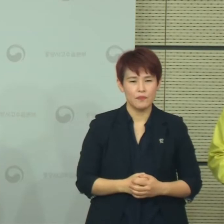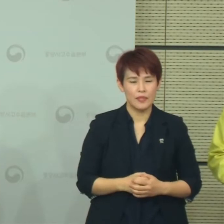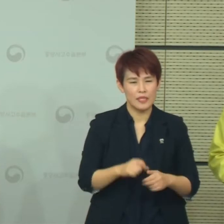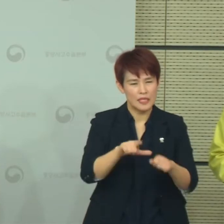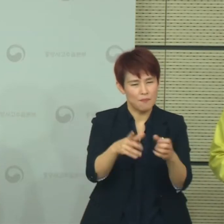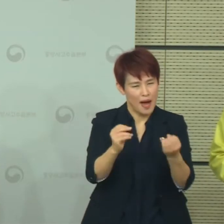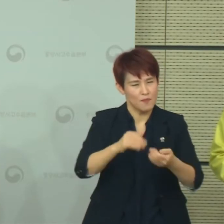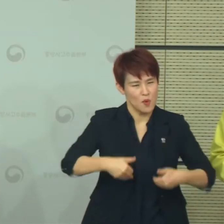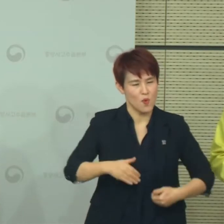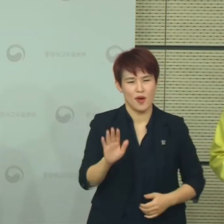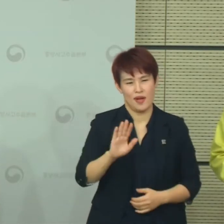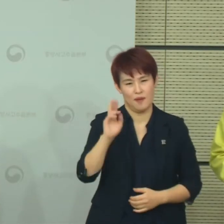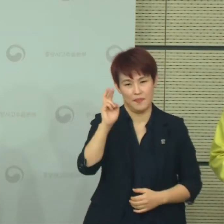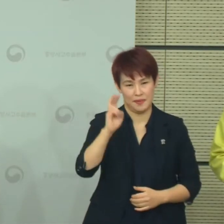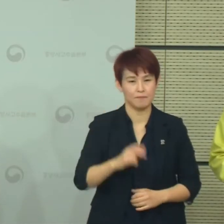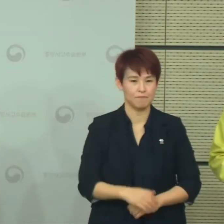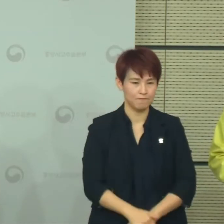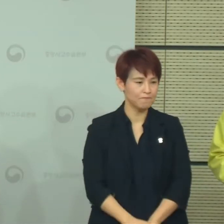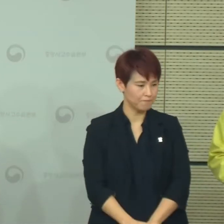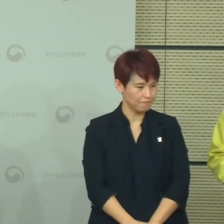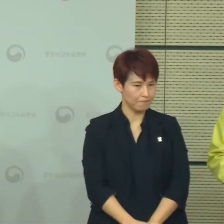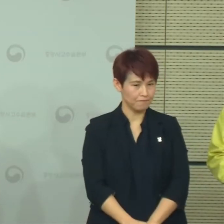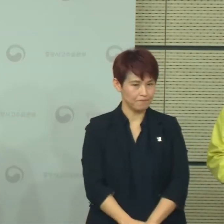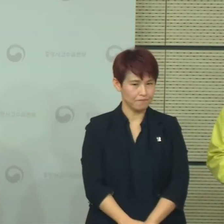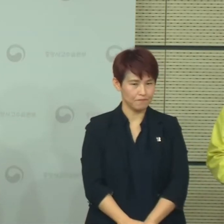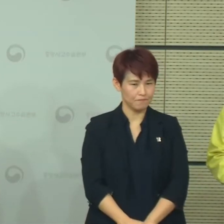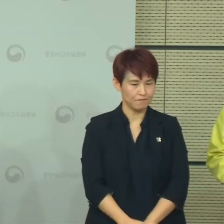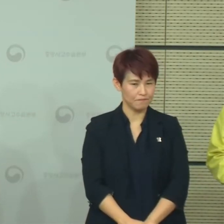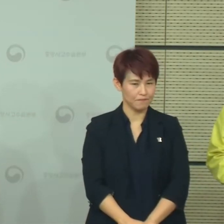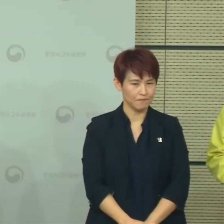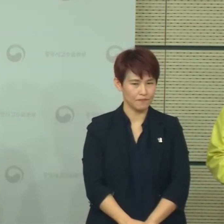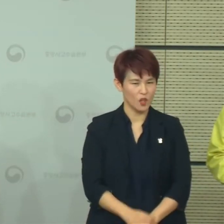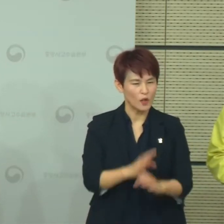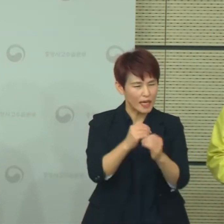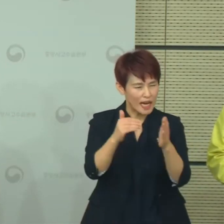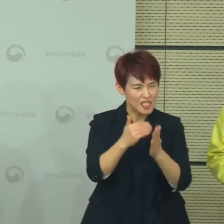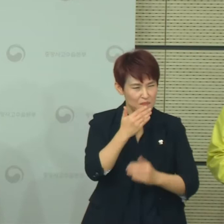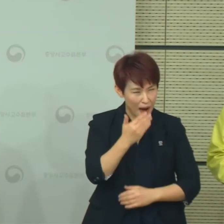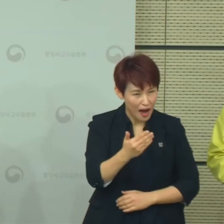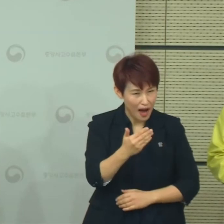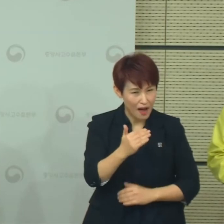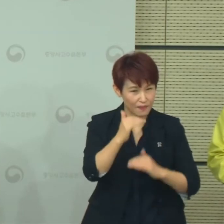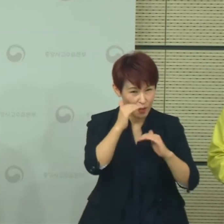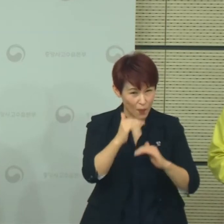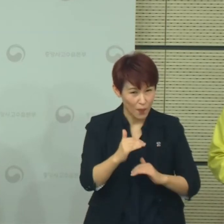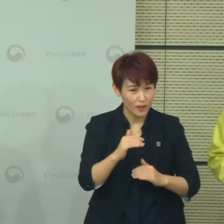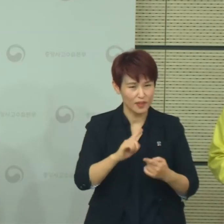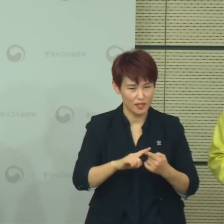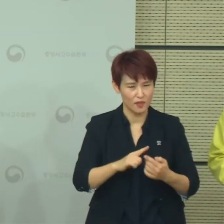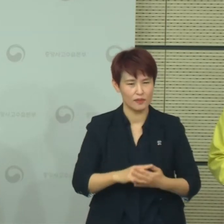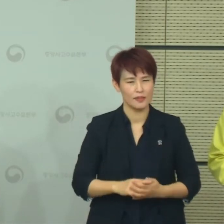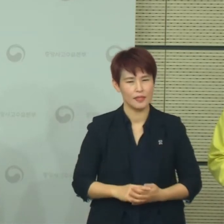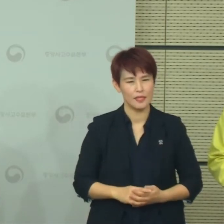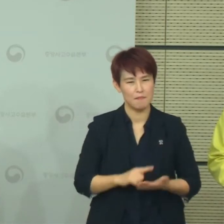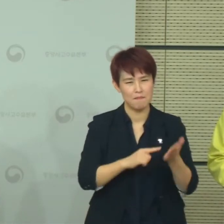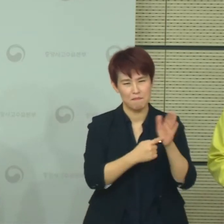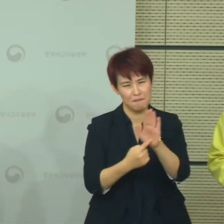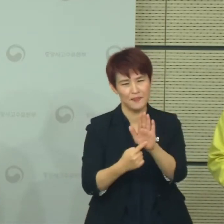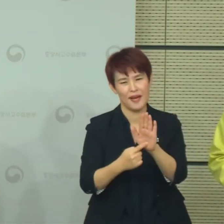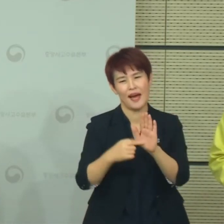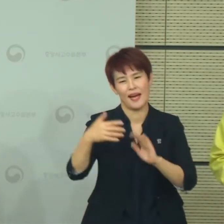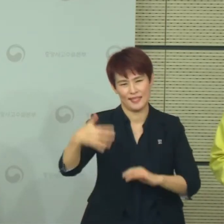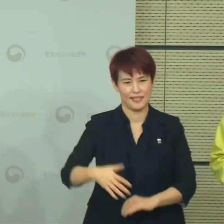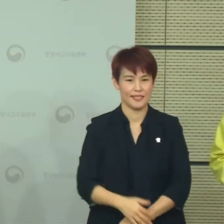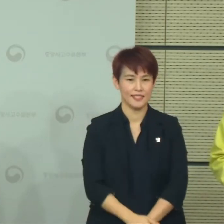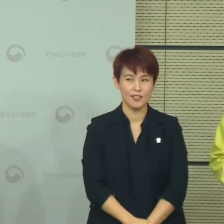시간이 소요되지는 않을 것으로 예상을 하고 있습니다. 정확하게 언제까지 할 거다, 뭐 어떻게 할 거다라는 것을 아직 좀 밝히기는 좀